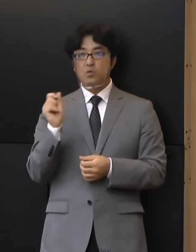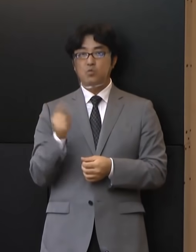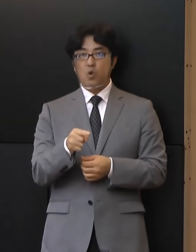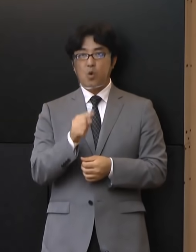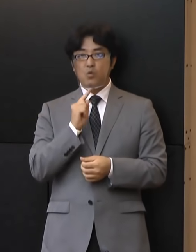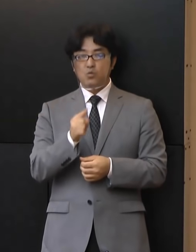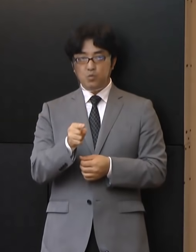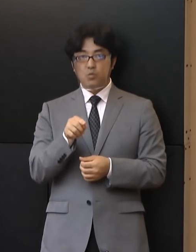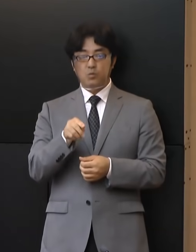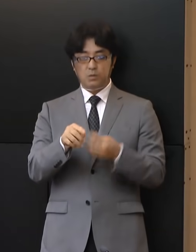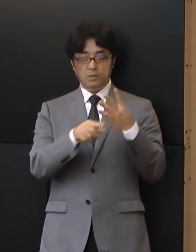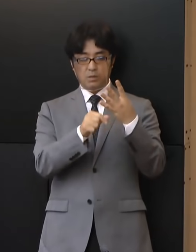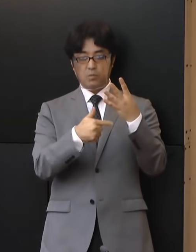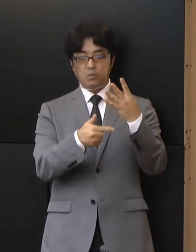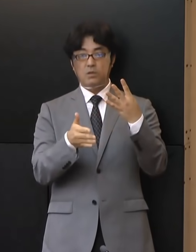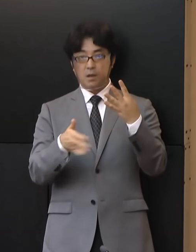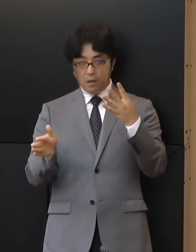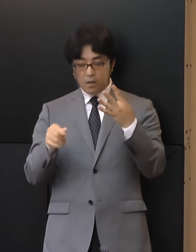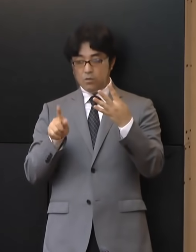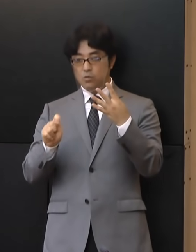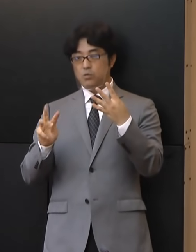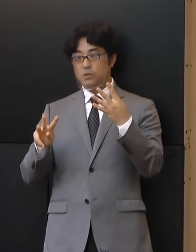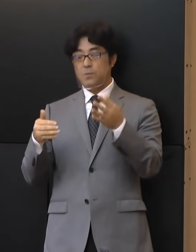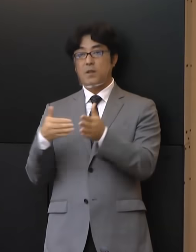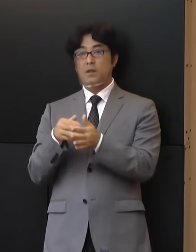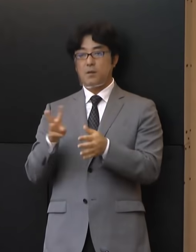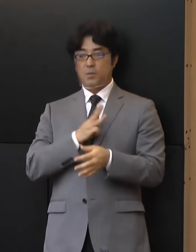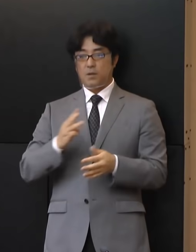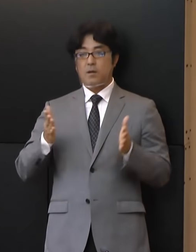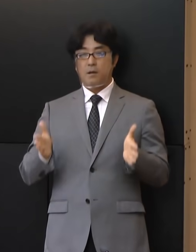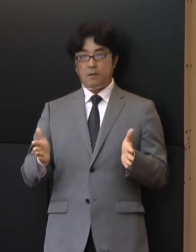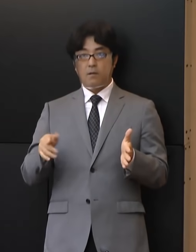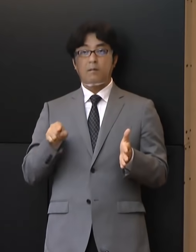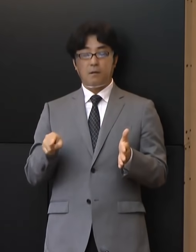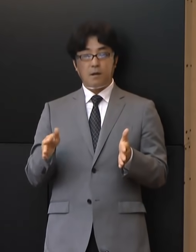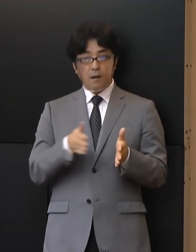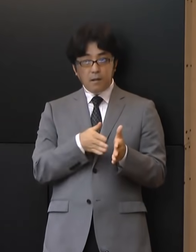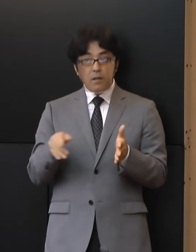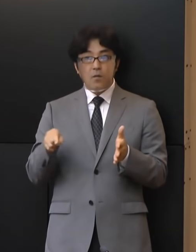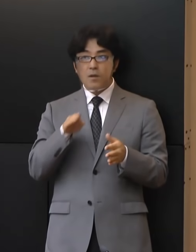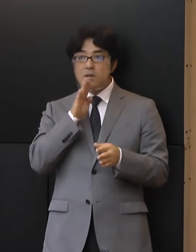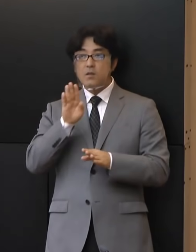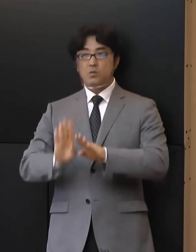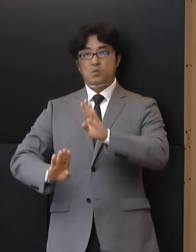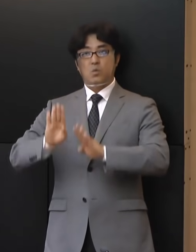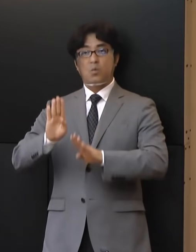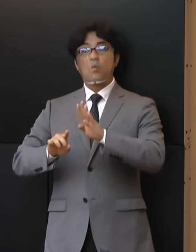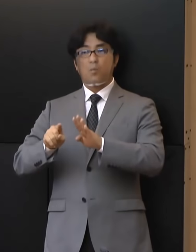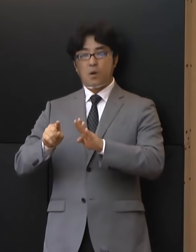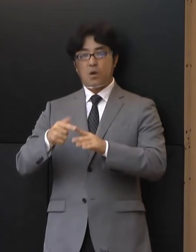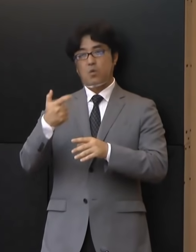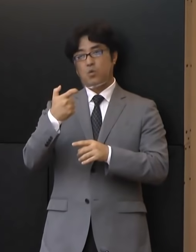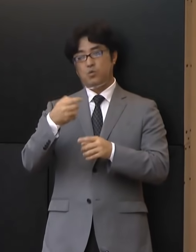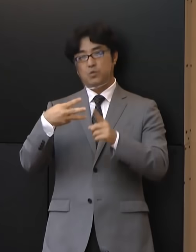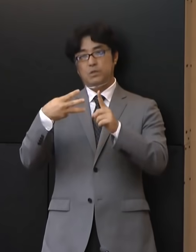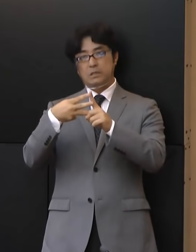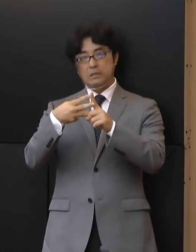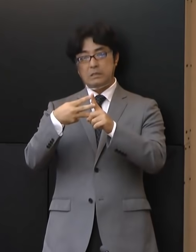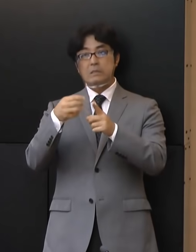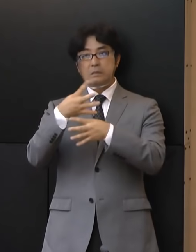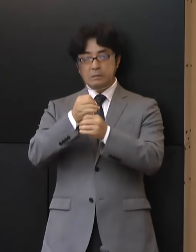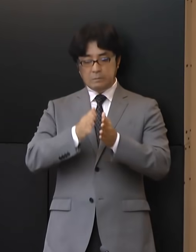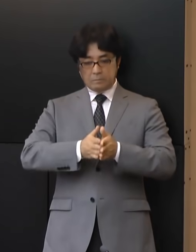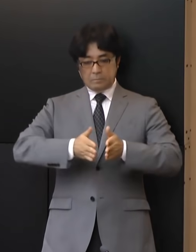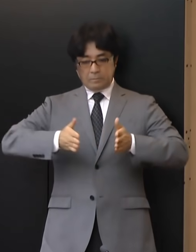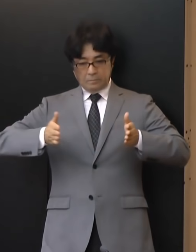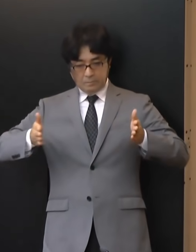、4月6日から13日の間は約3日間、これが現在のところは60日程度に伸びている